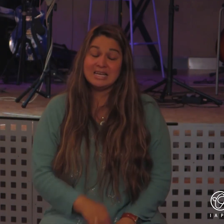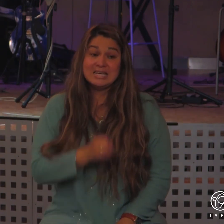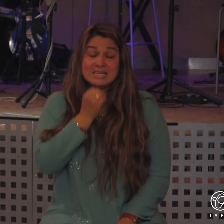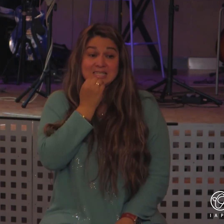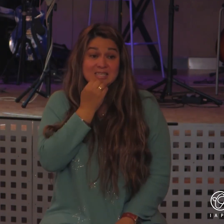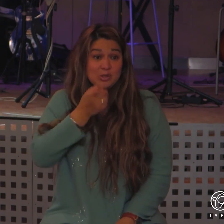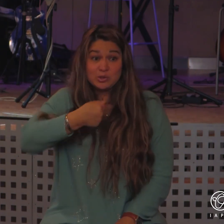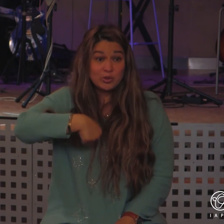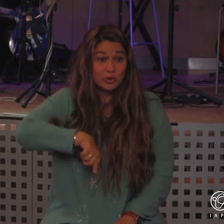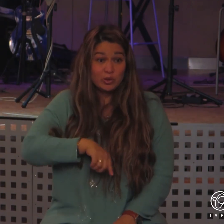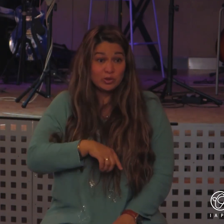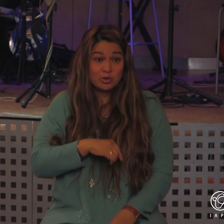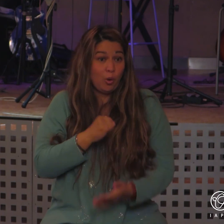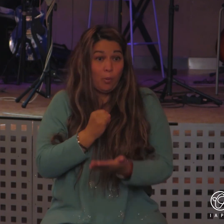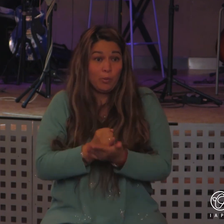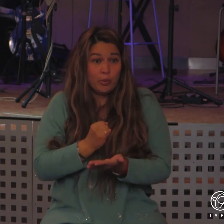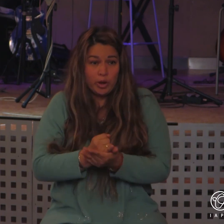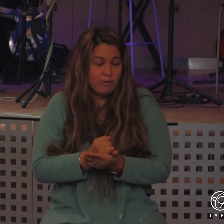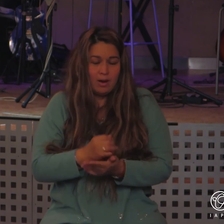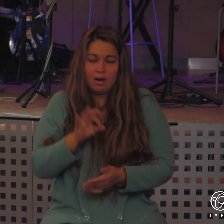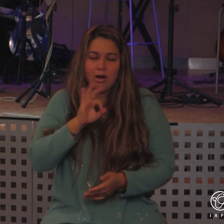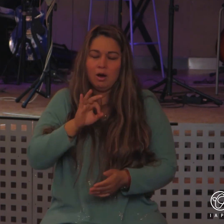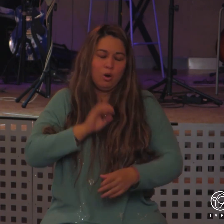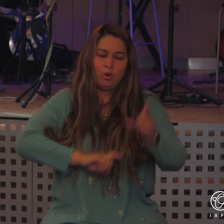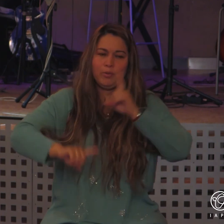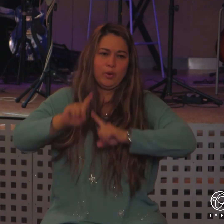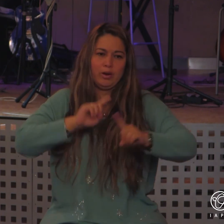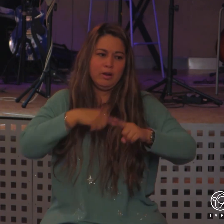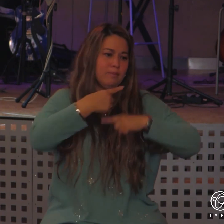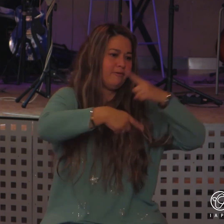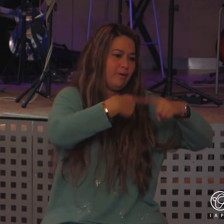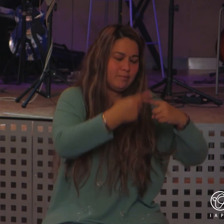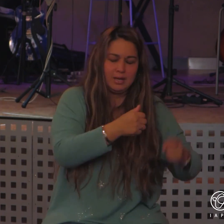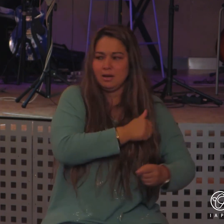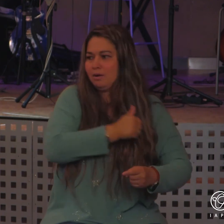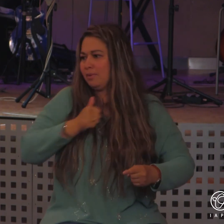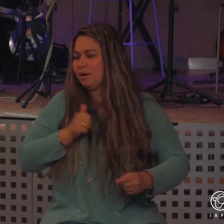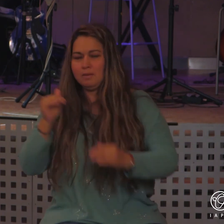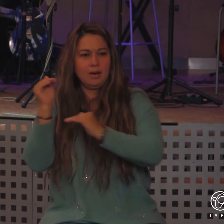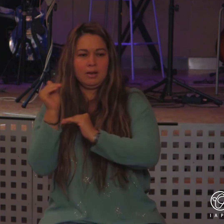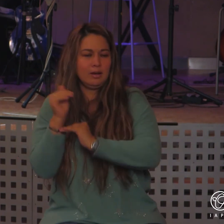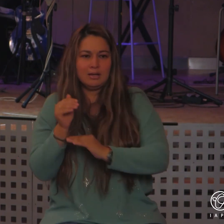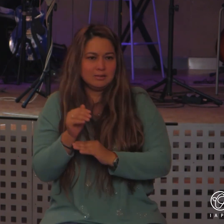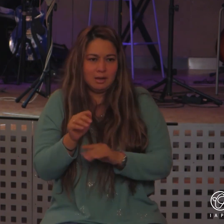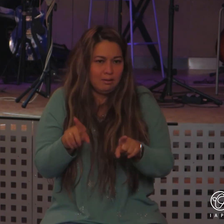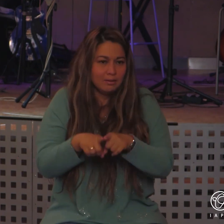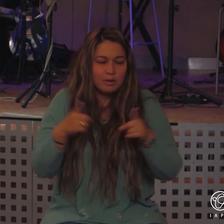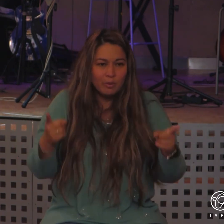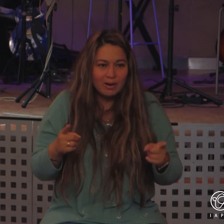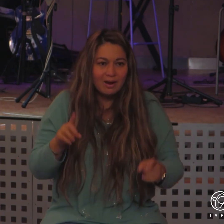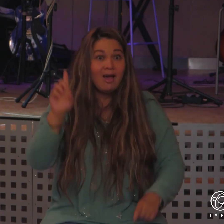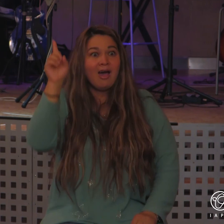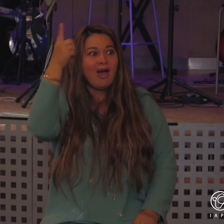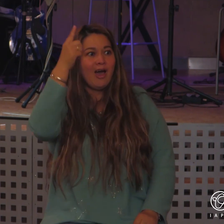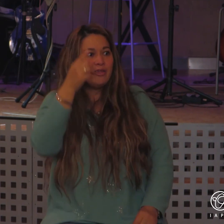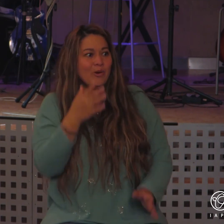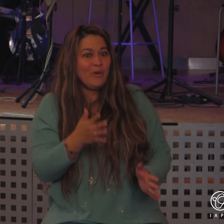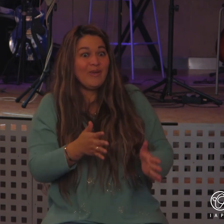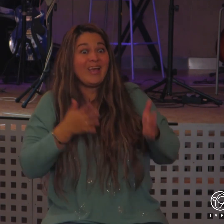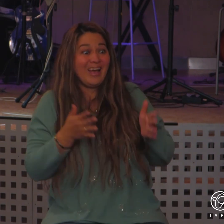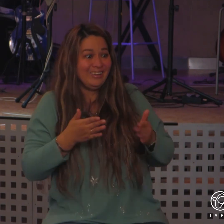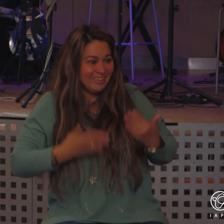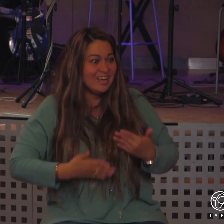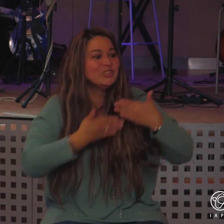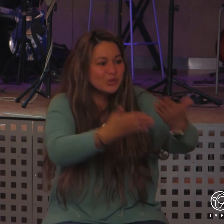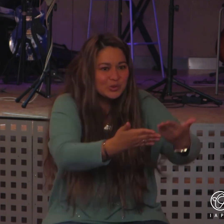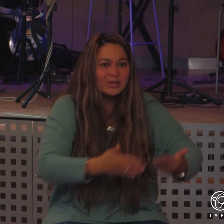estemos viviendo nosotros, bien individual, bien como familia, bien como iglesia. A Dios le encanta poder